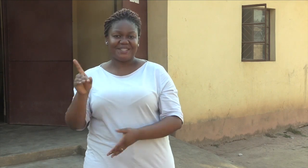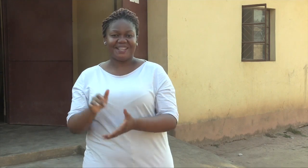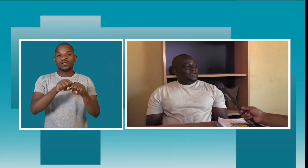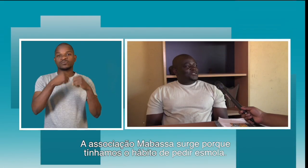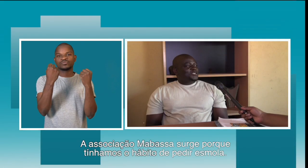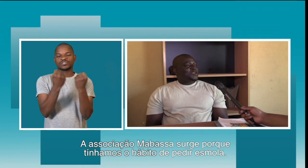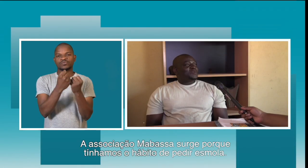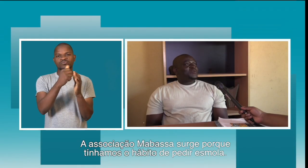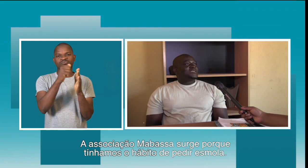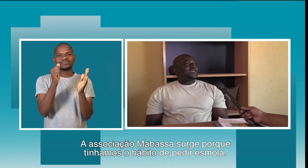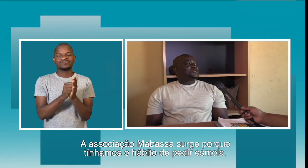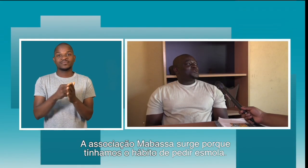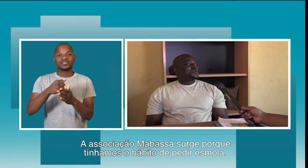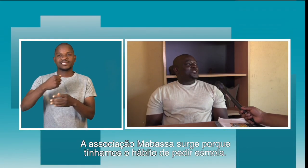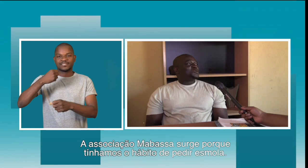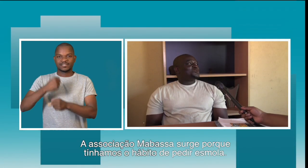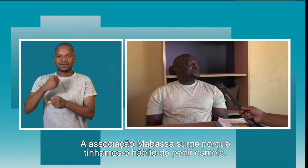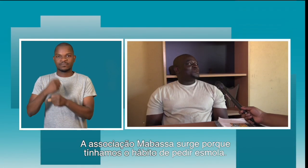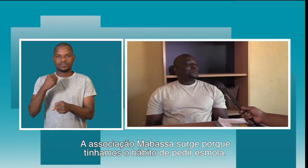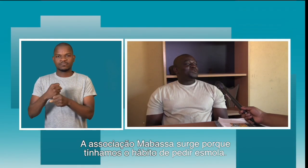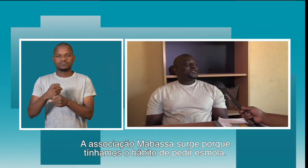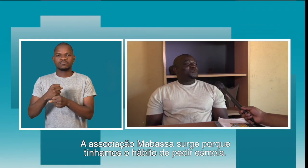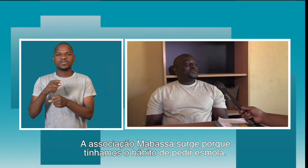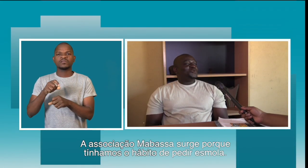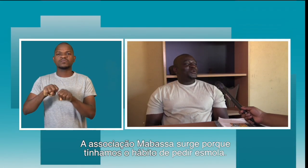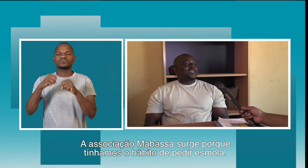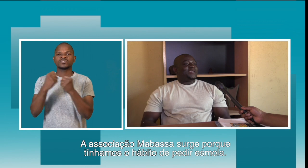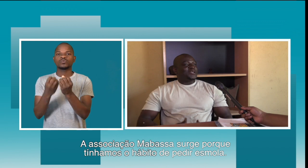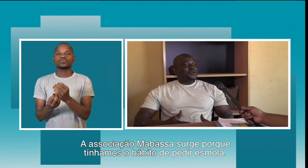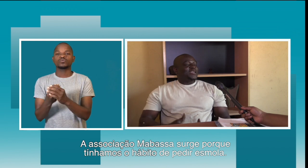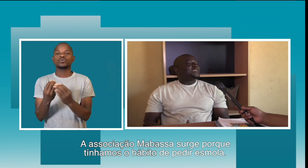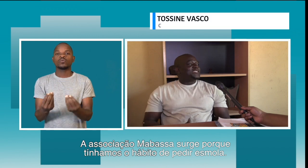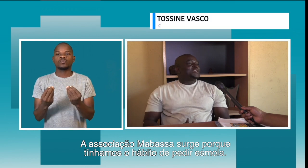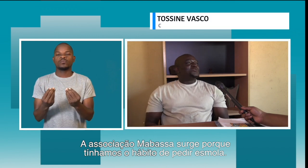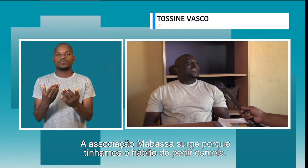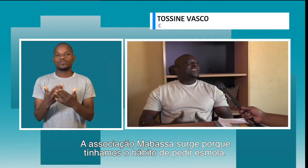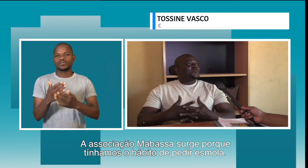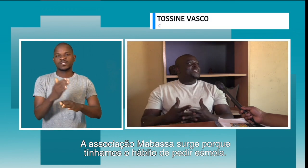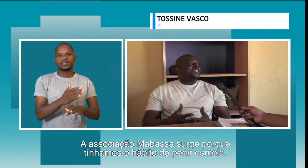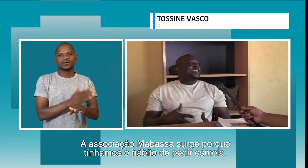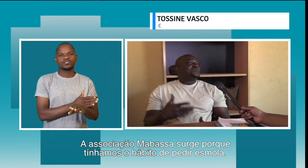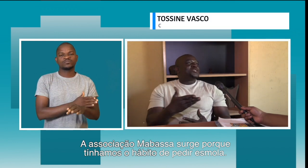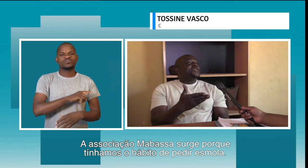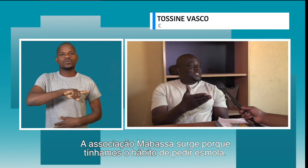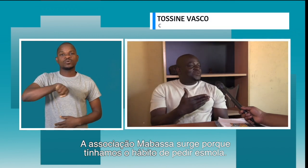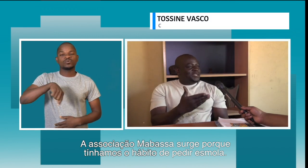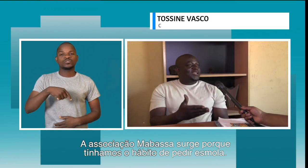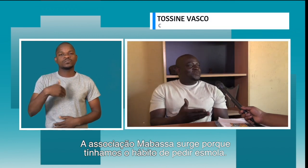A associação Mabasa surgiu devido a tínhamos aquele ambiente